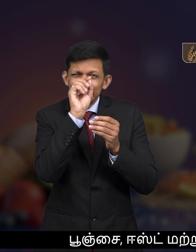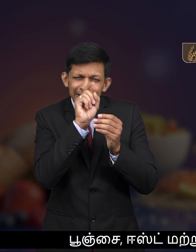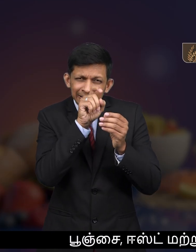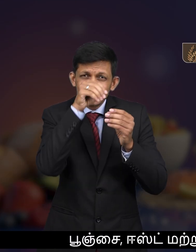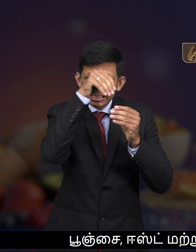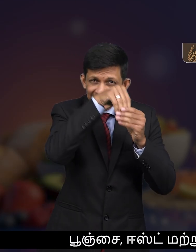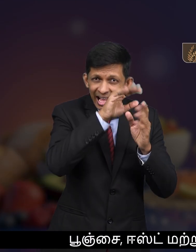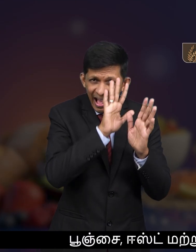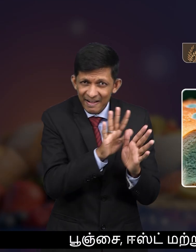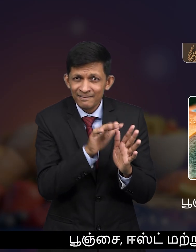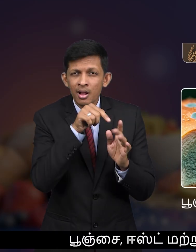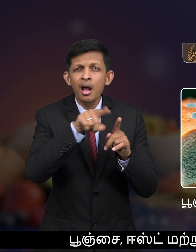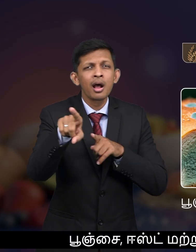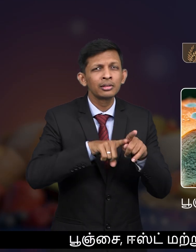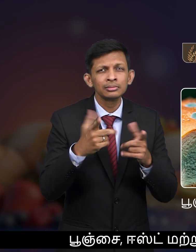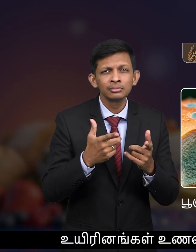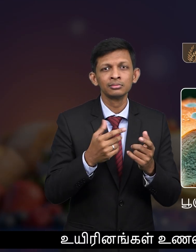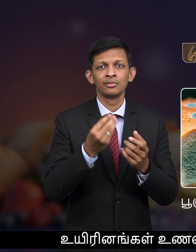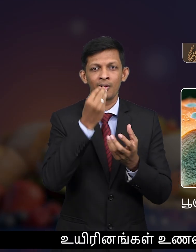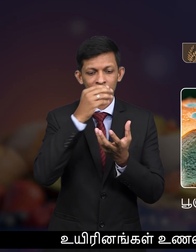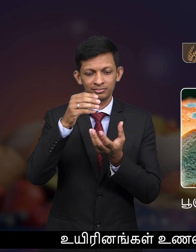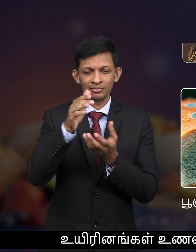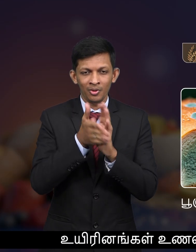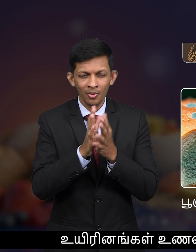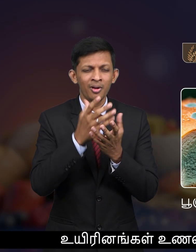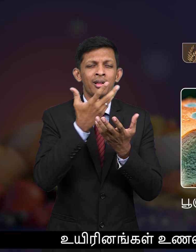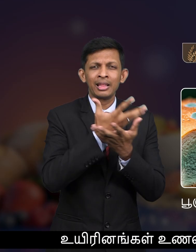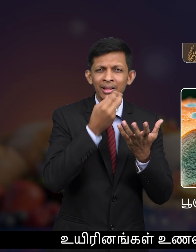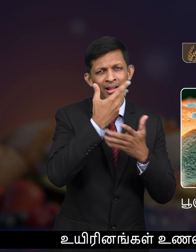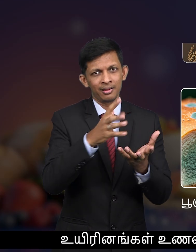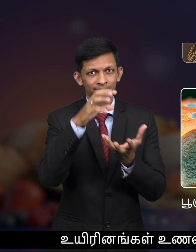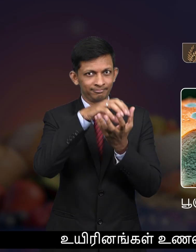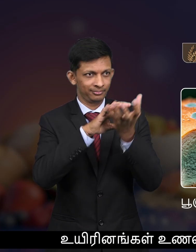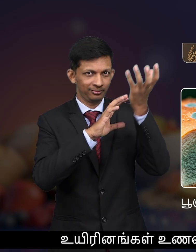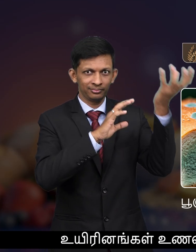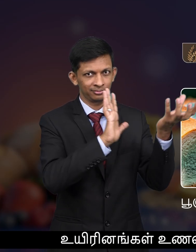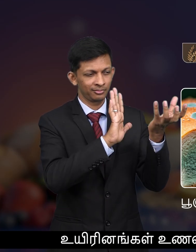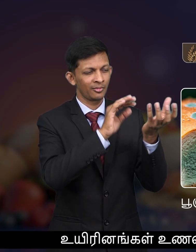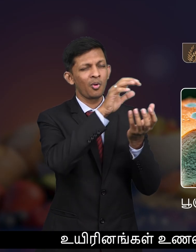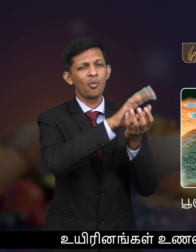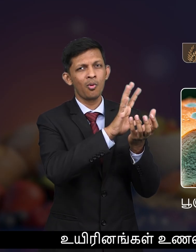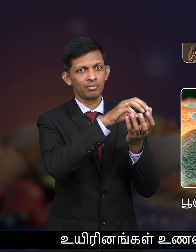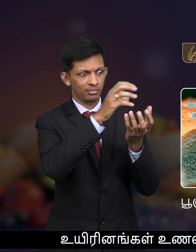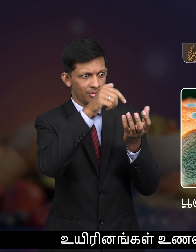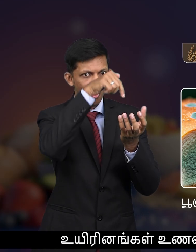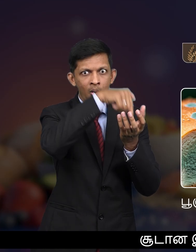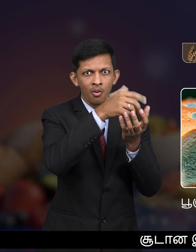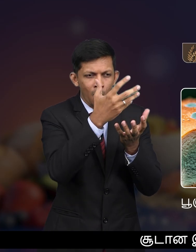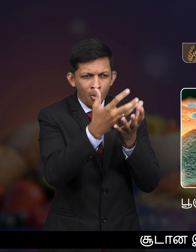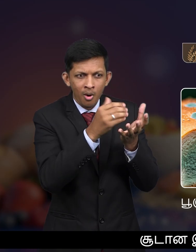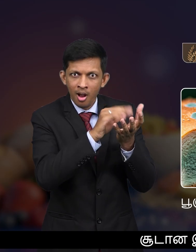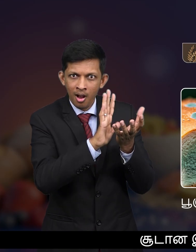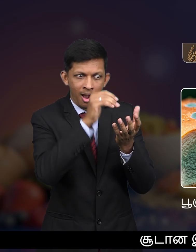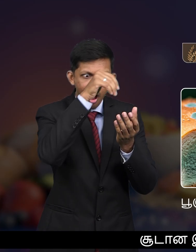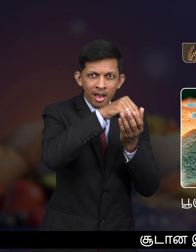பூஞ்சை, ஈஸ்ட் மற்றும் பாக்டீரியா போன்ற சிறிய உயிரினங்கள் உணவு போன்ற ஈரப்பதமான மற்றும்